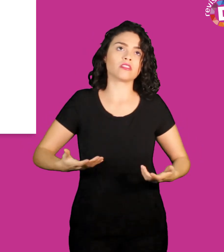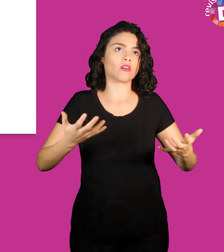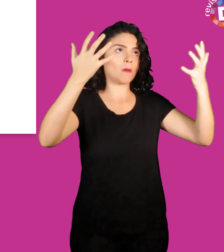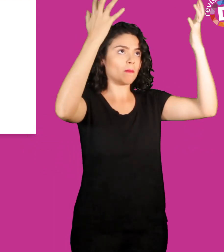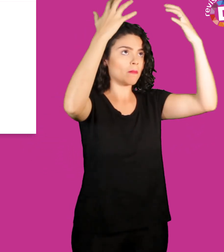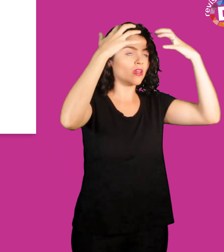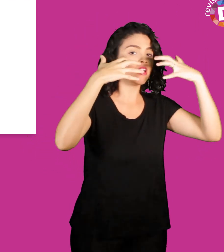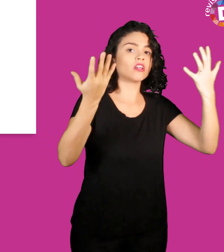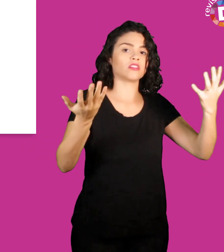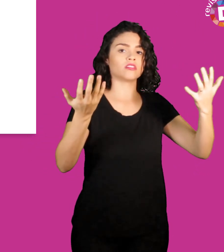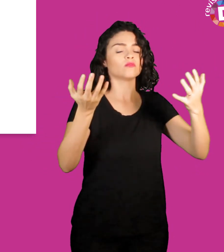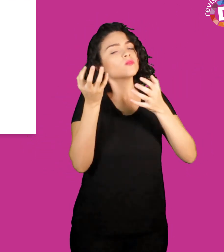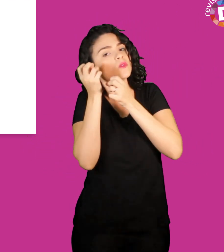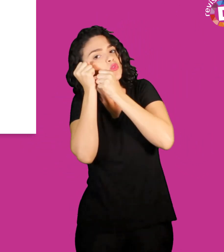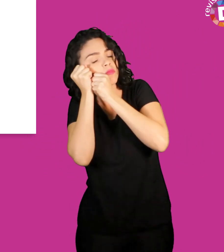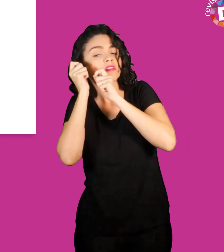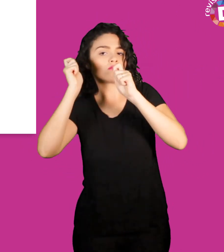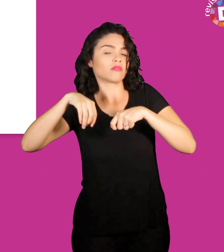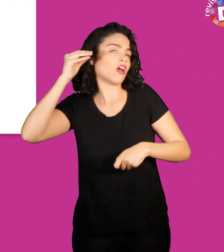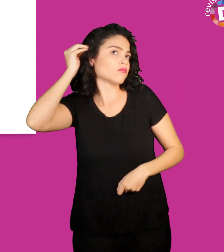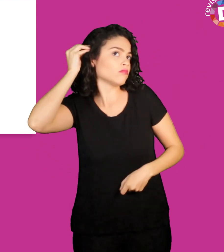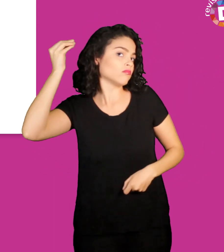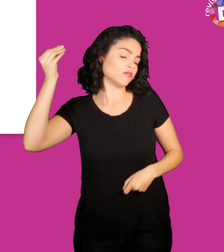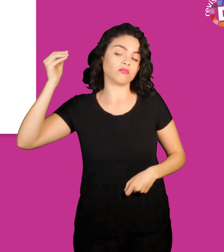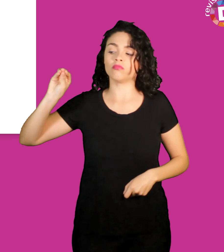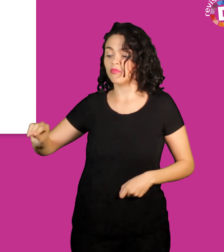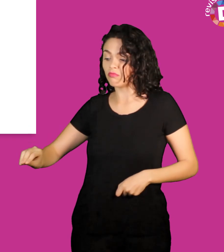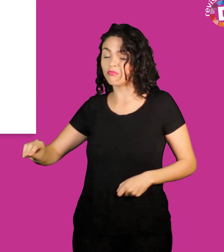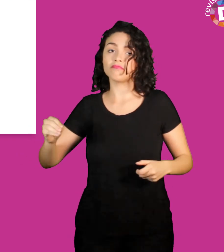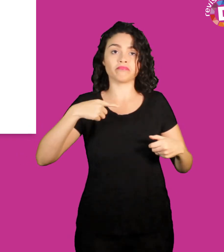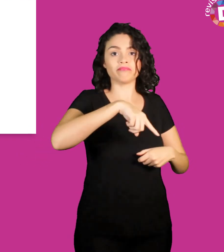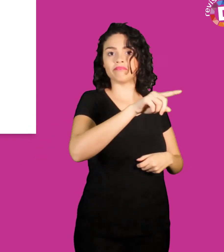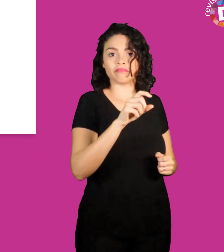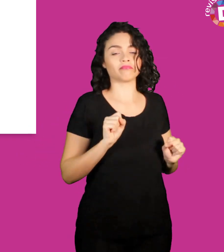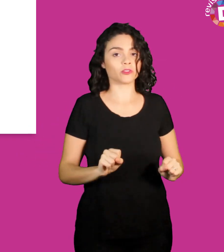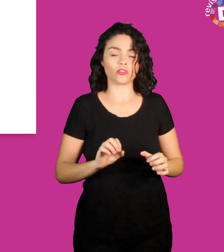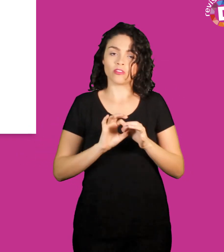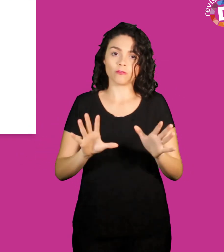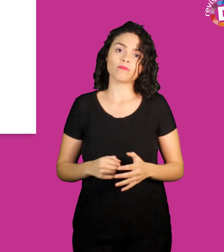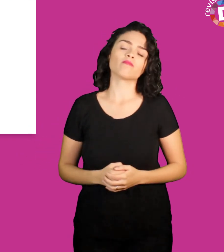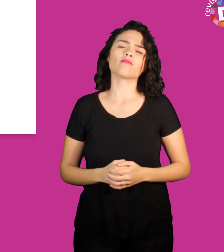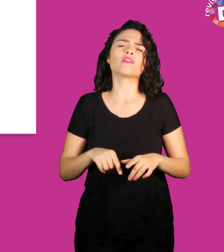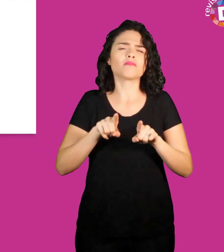como para dormir ou tomar banho por exemplo eo que é melhor com alta qualidade de